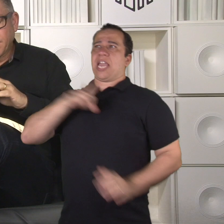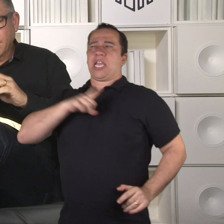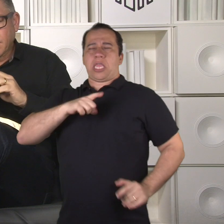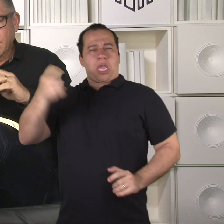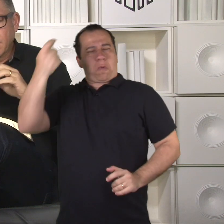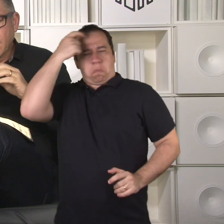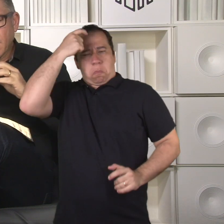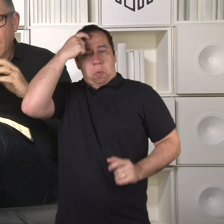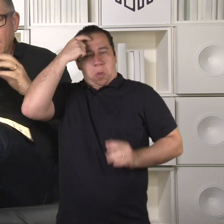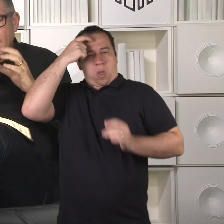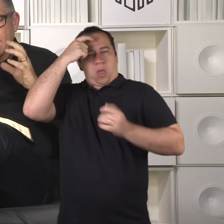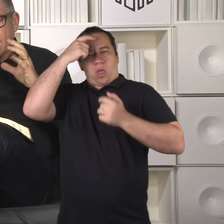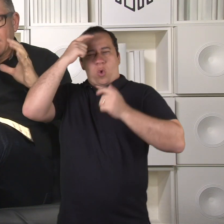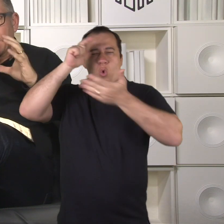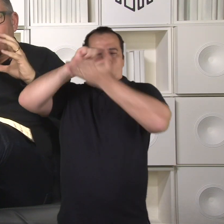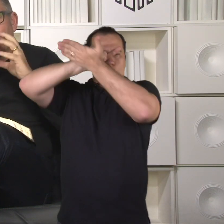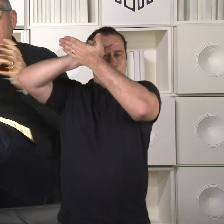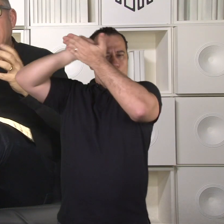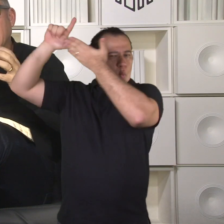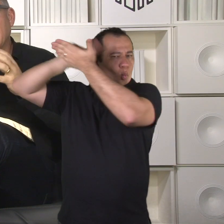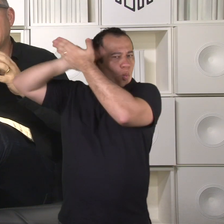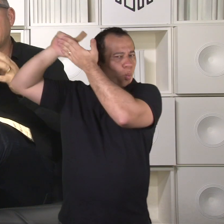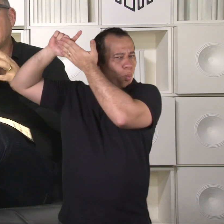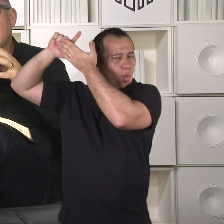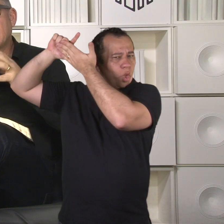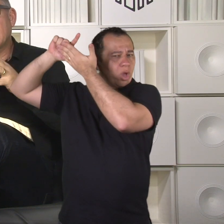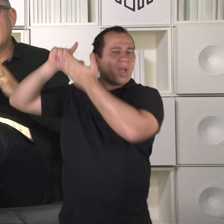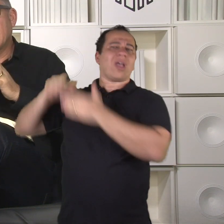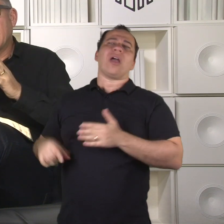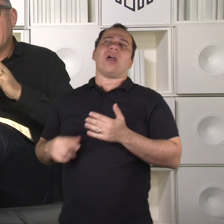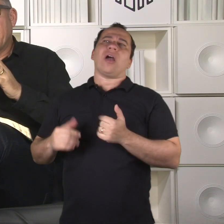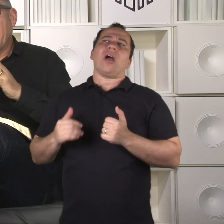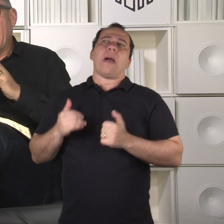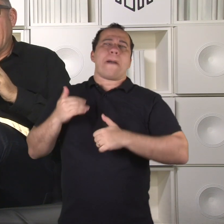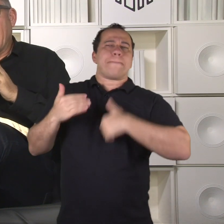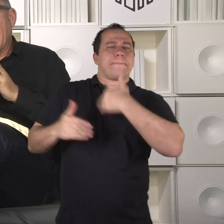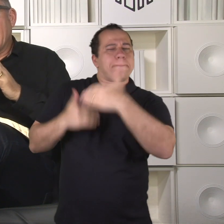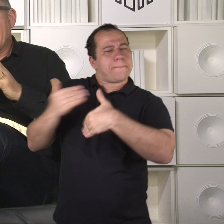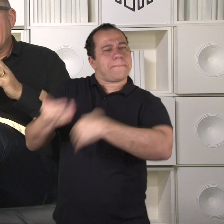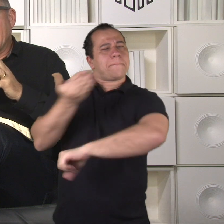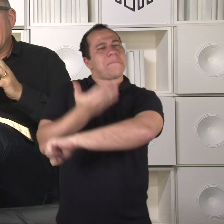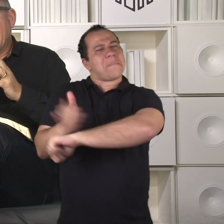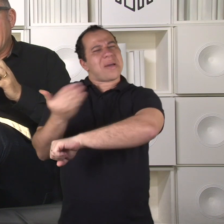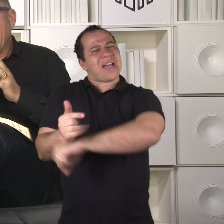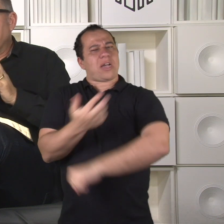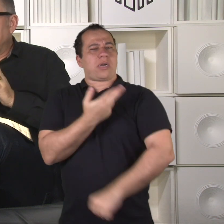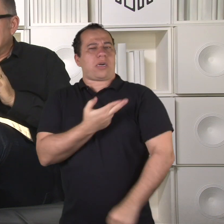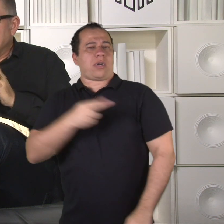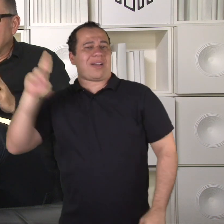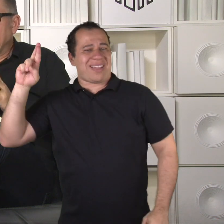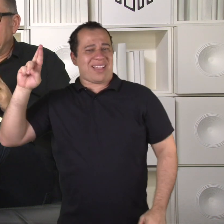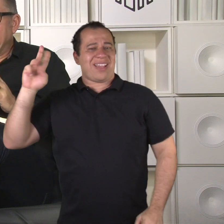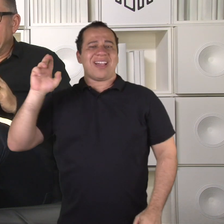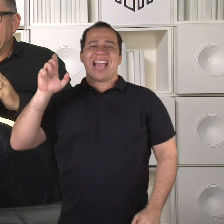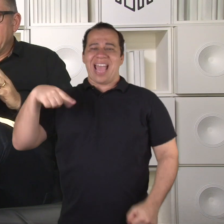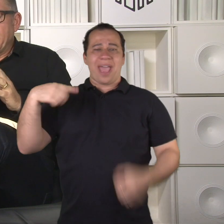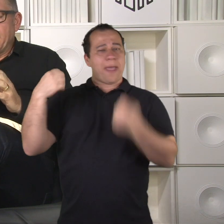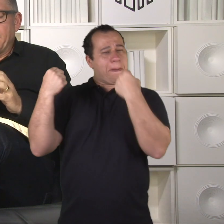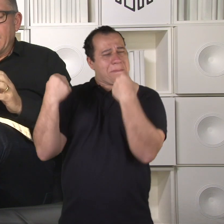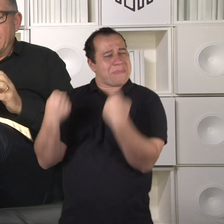tranquila, essa lógica religiosa, ela é